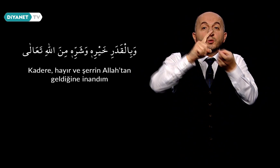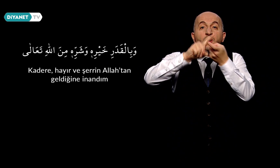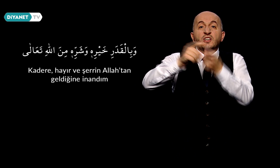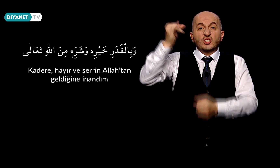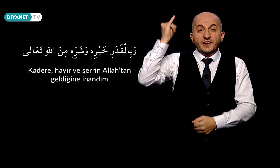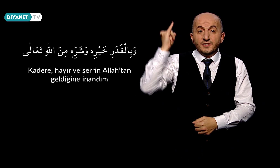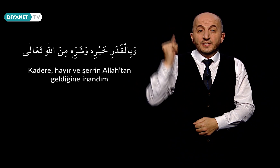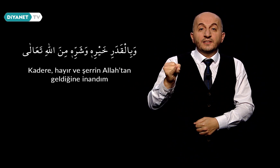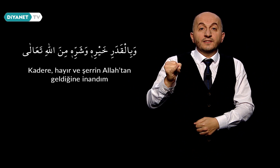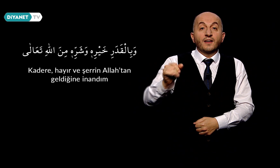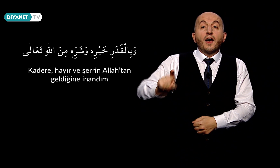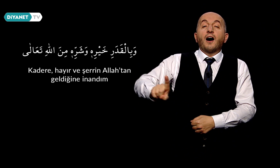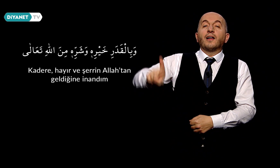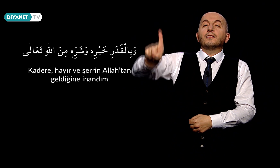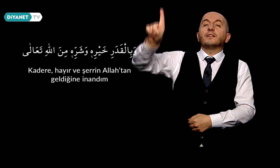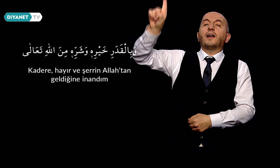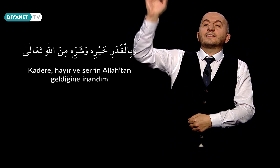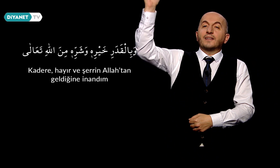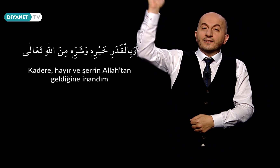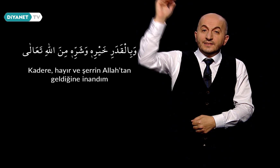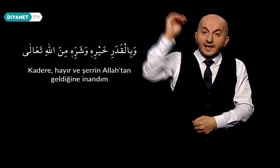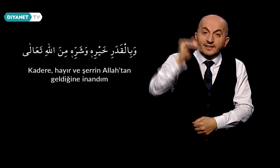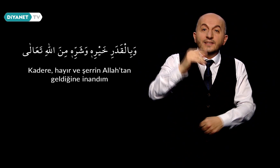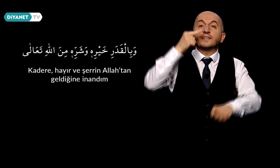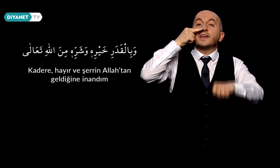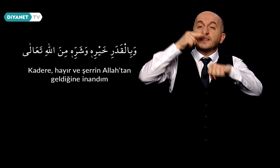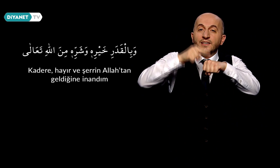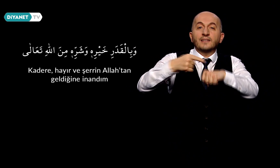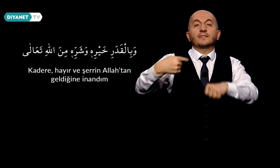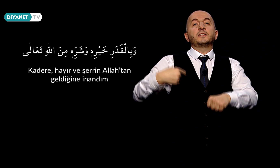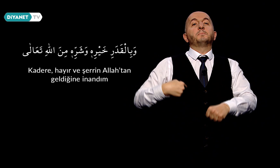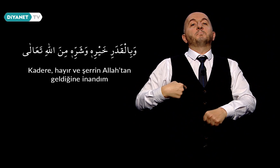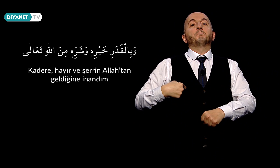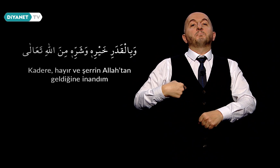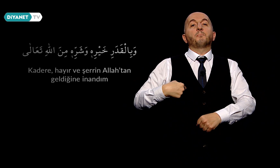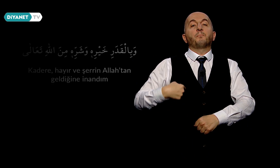ve şerrin Allah'tan geldiğine inandım.